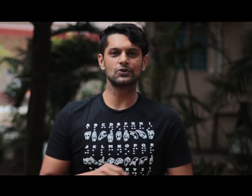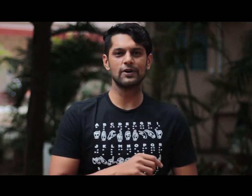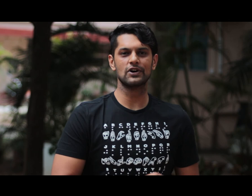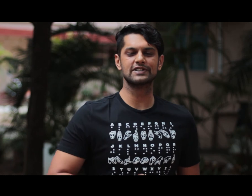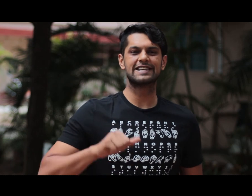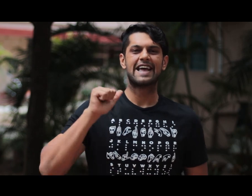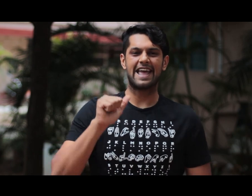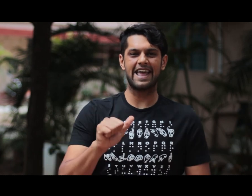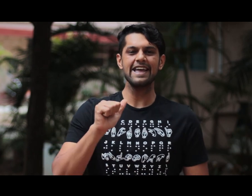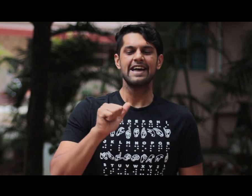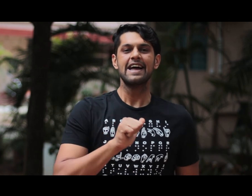today was